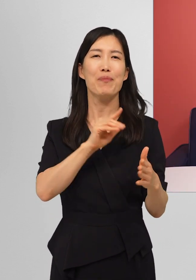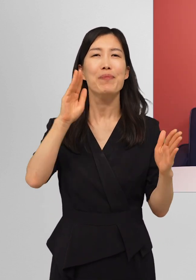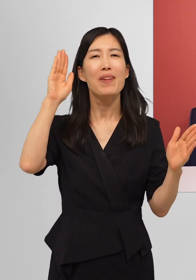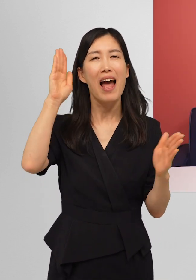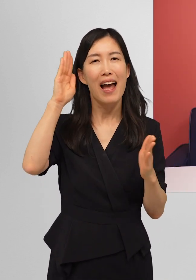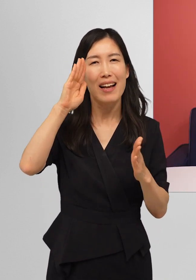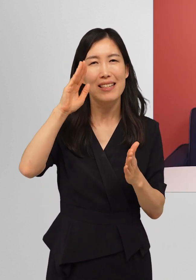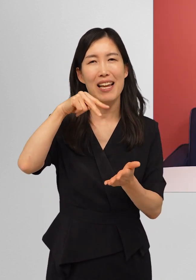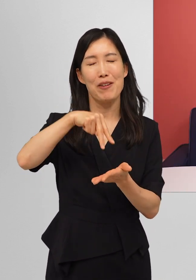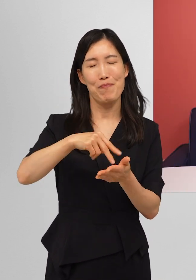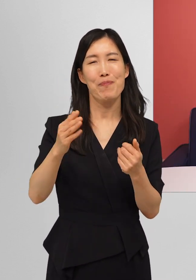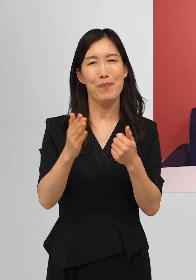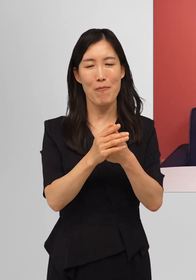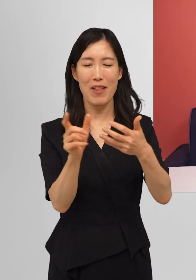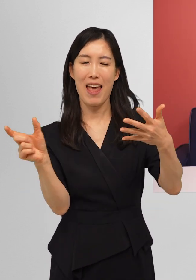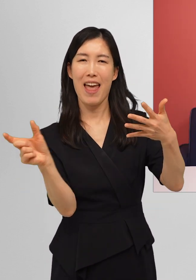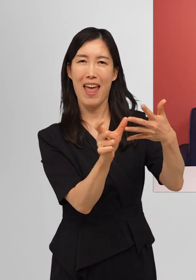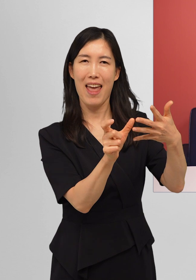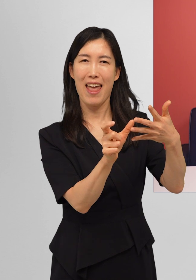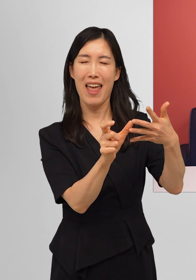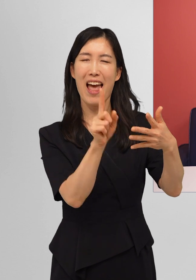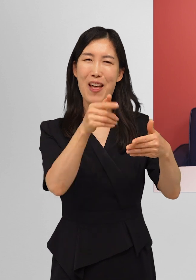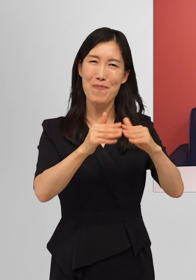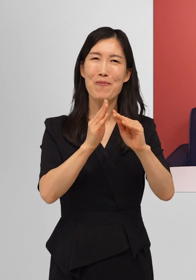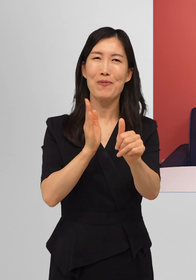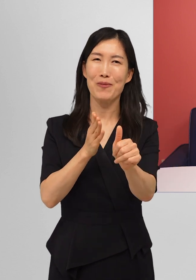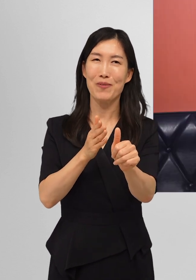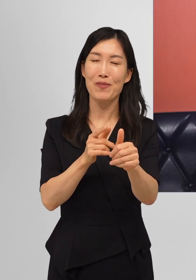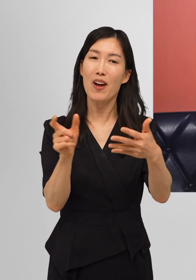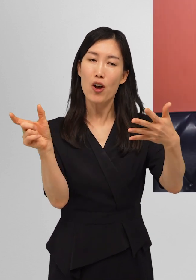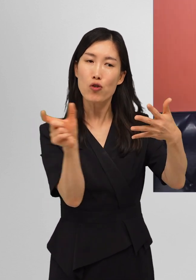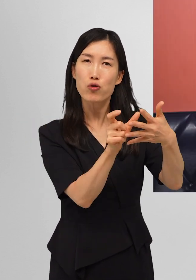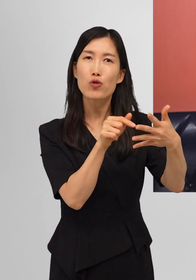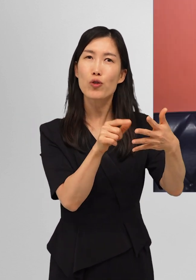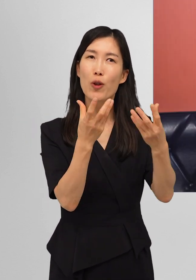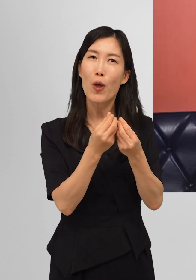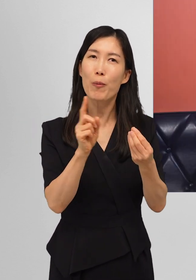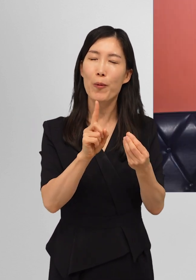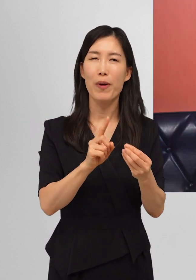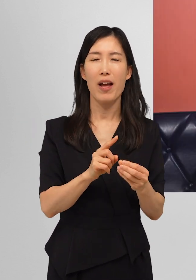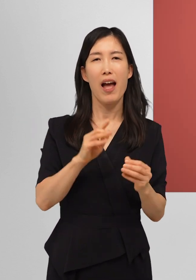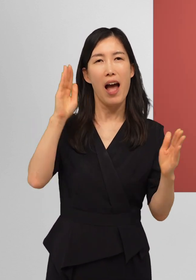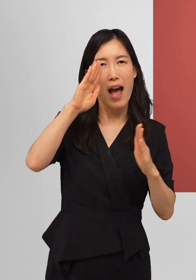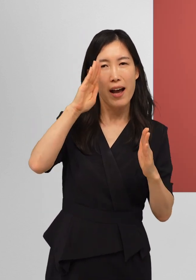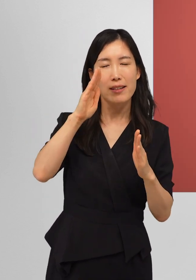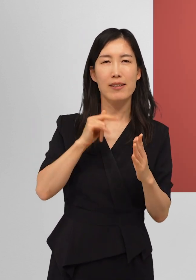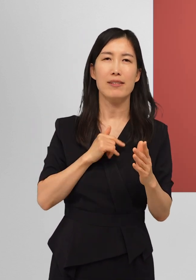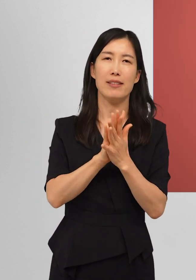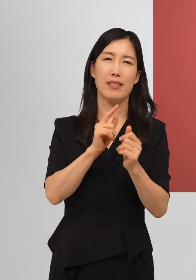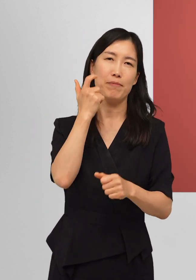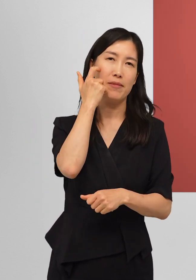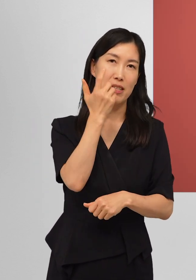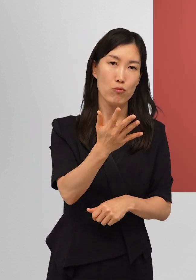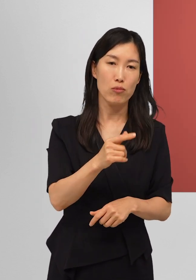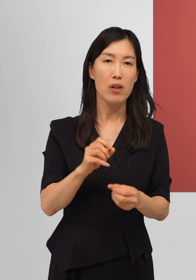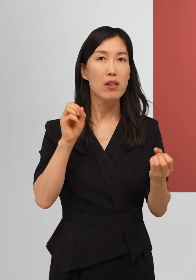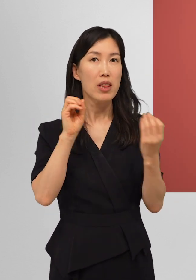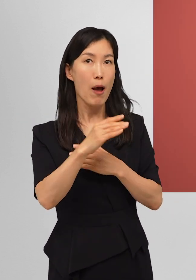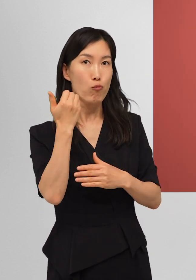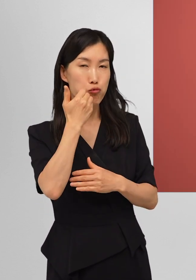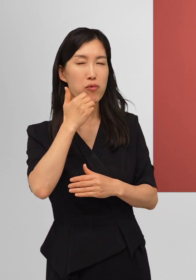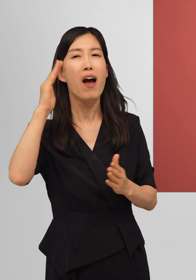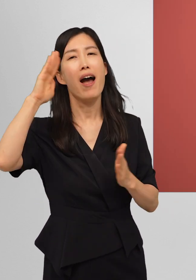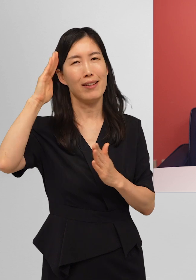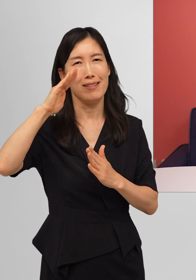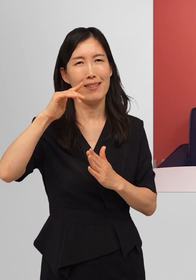학생이라서 라는 그 칸을 좀 하나 만들면 어떨까? 요 칸에는 학생이 질문을 달고 거기에